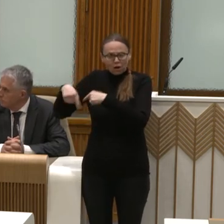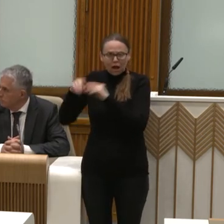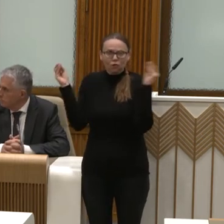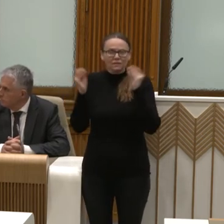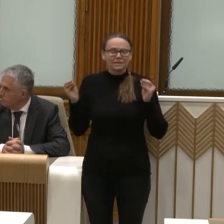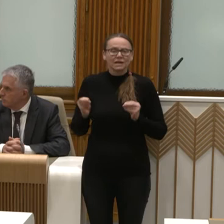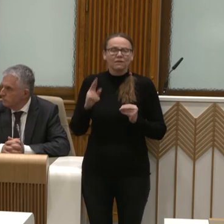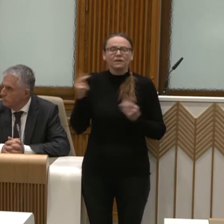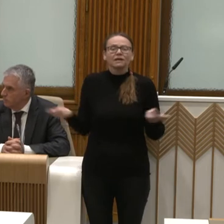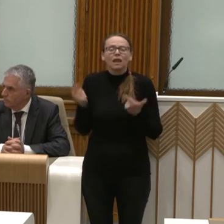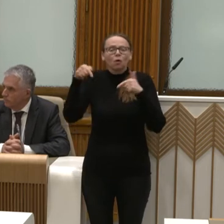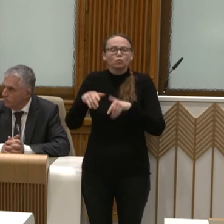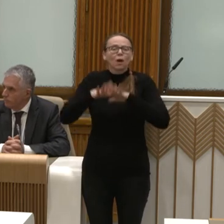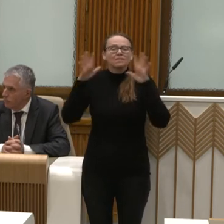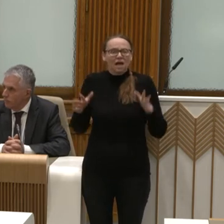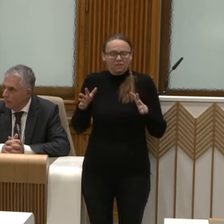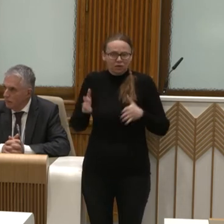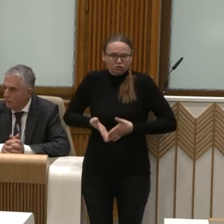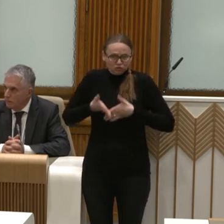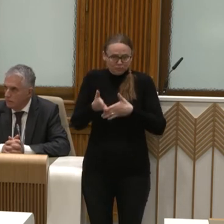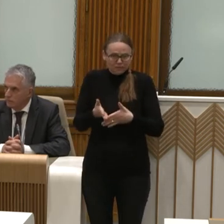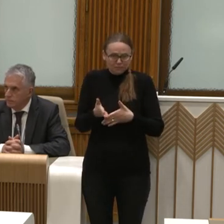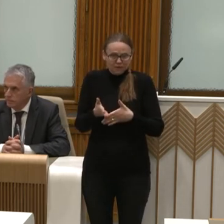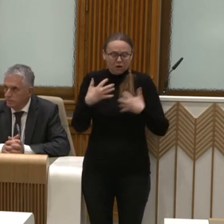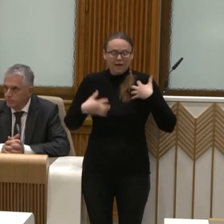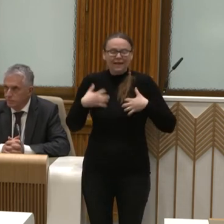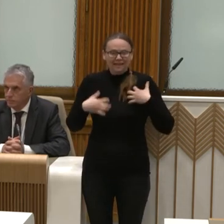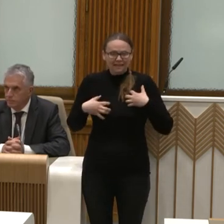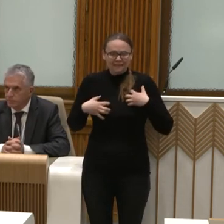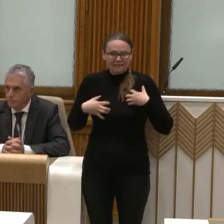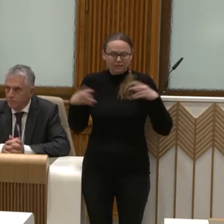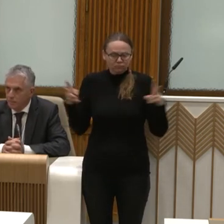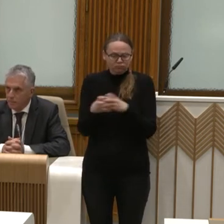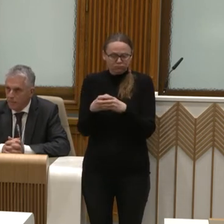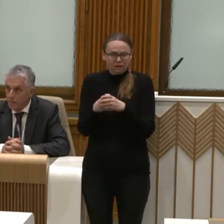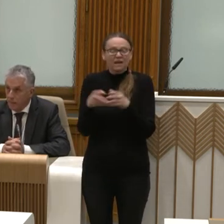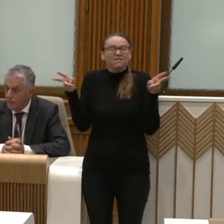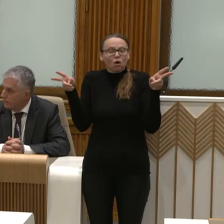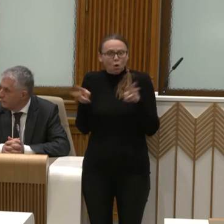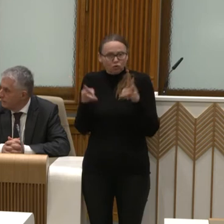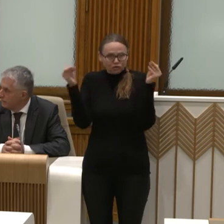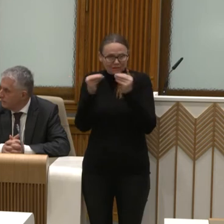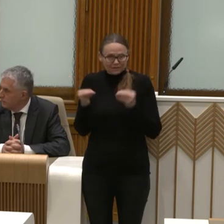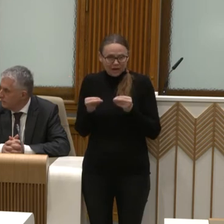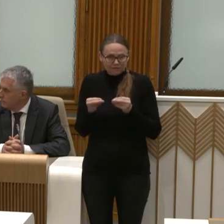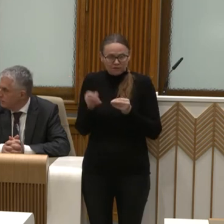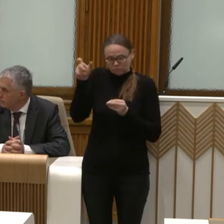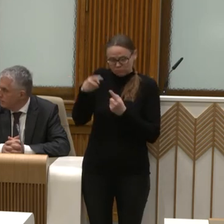lahko tukaj največ prispevajo. Krizni štab v ožji sestavi pa sestavljajo